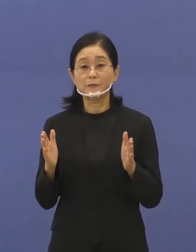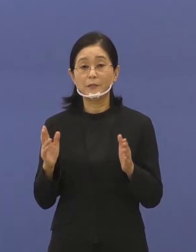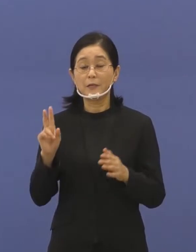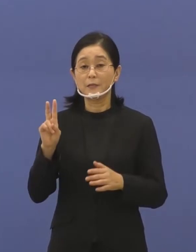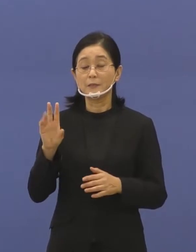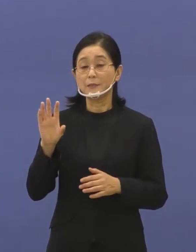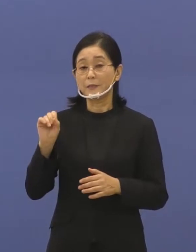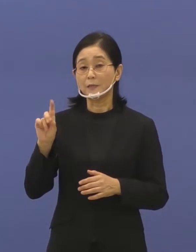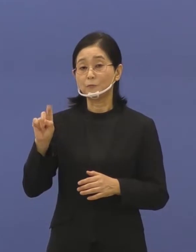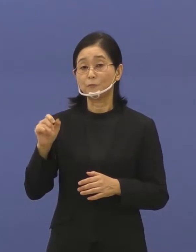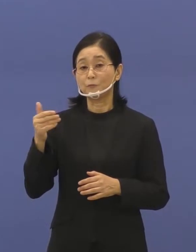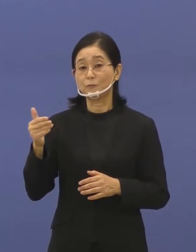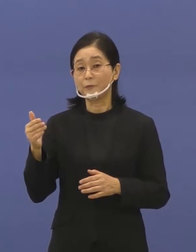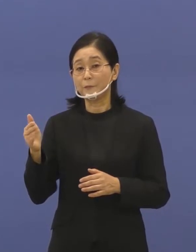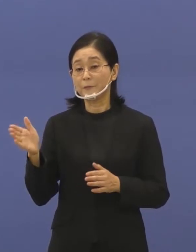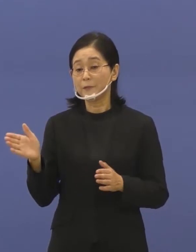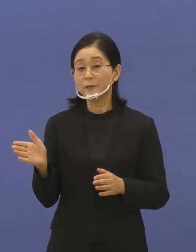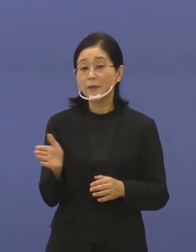2019年、